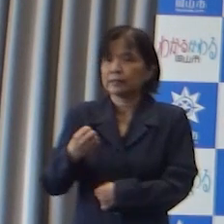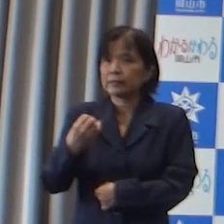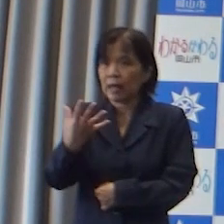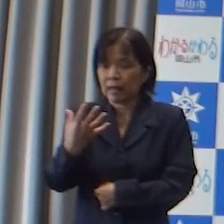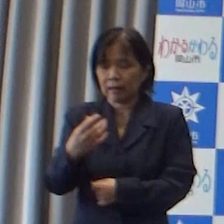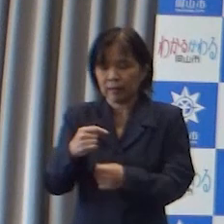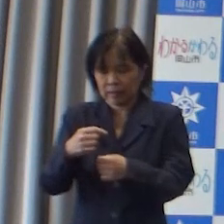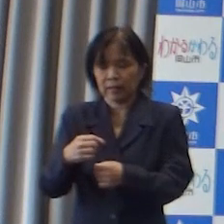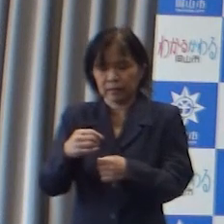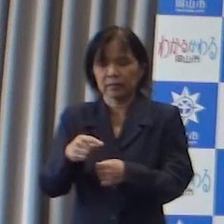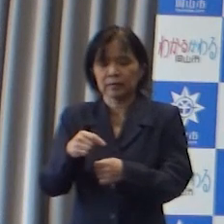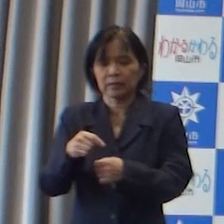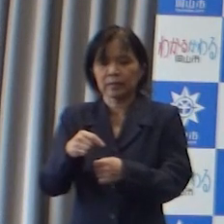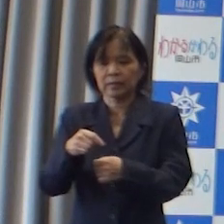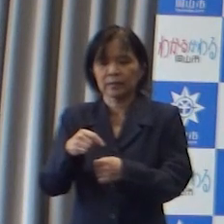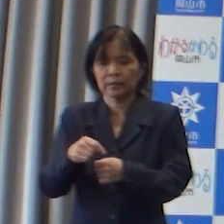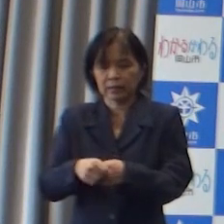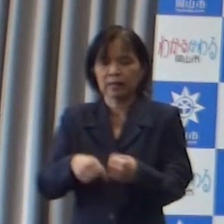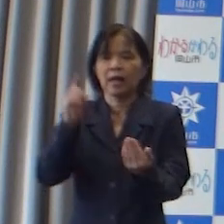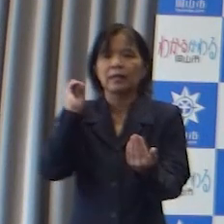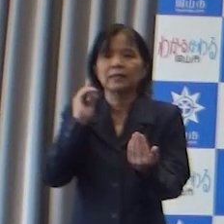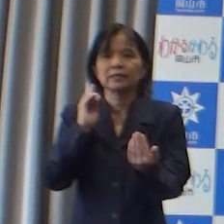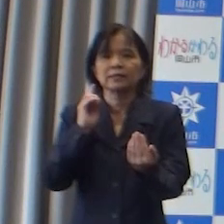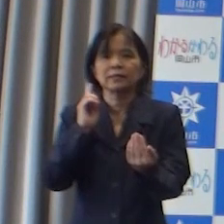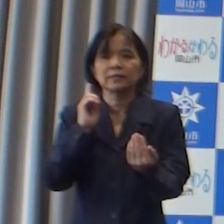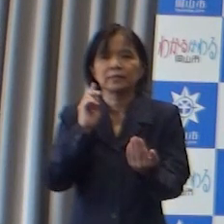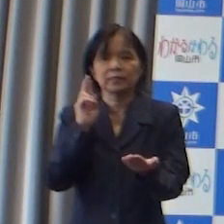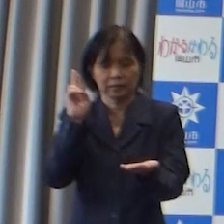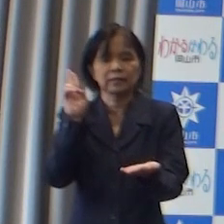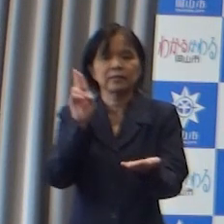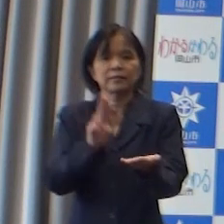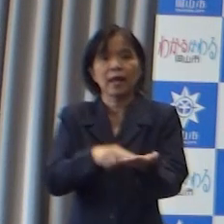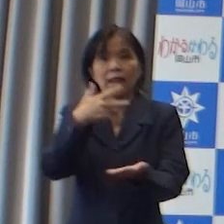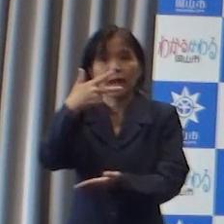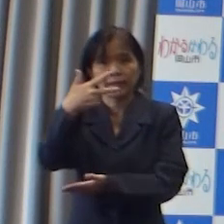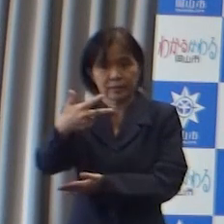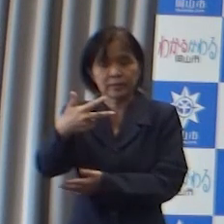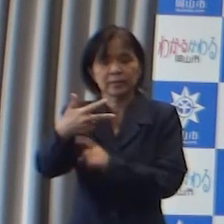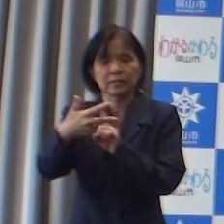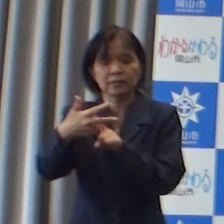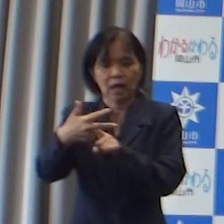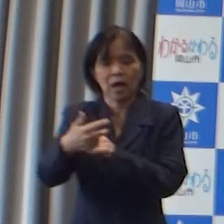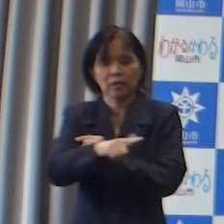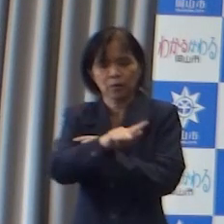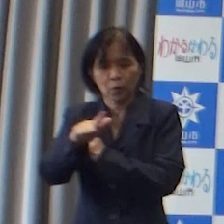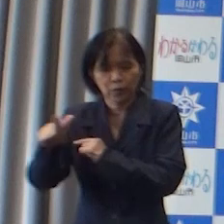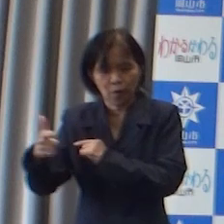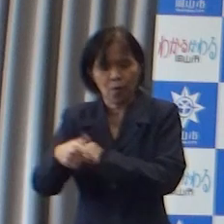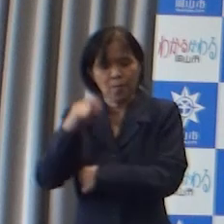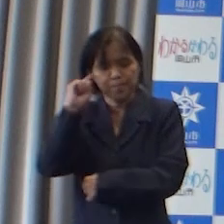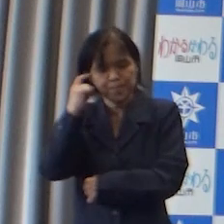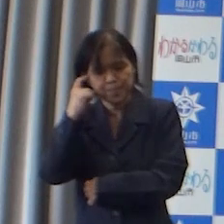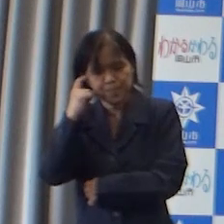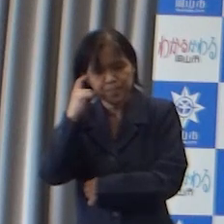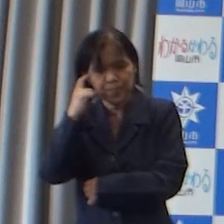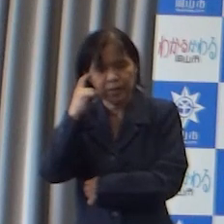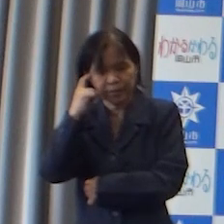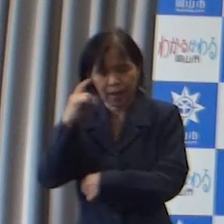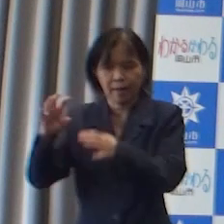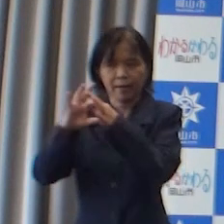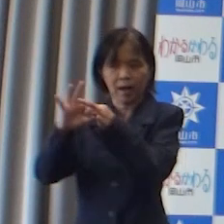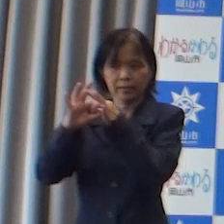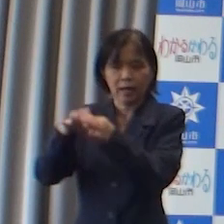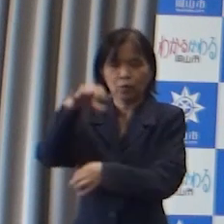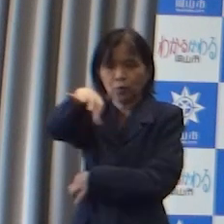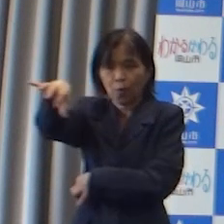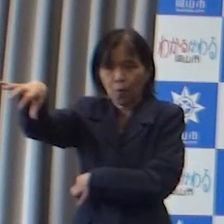、なんとかそういう方向で動けないかということを関係省庁にお話をしてい